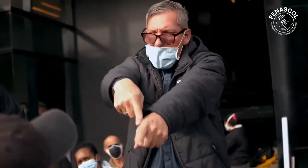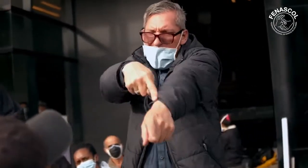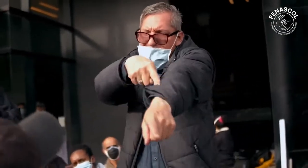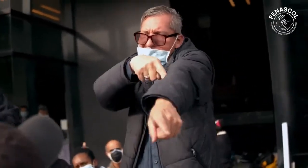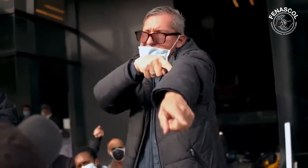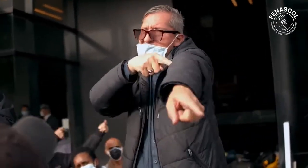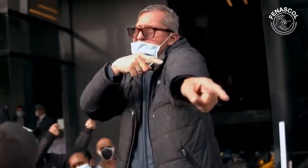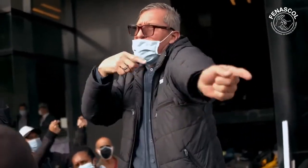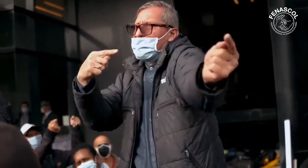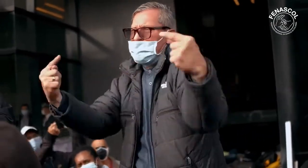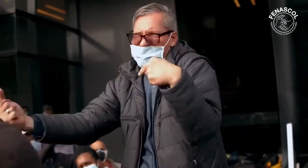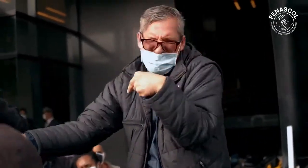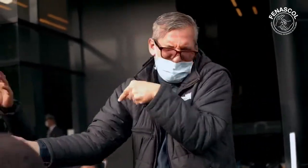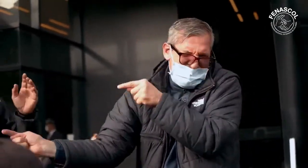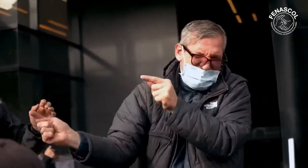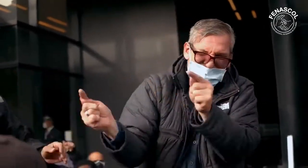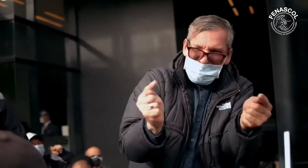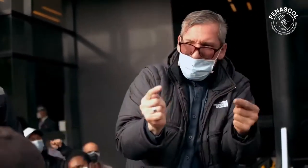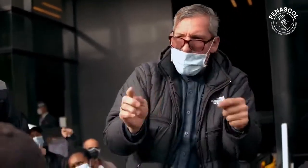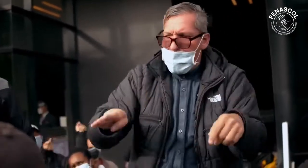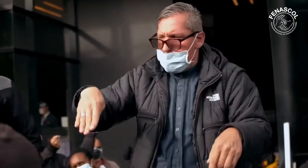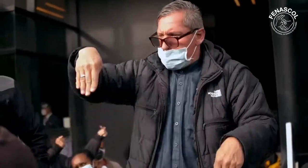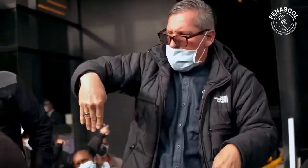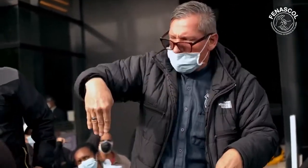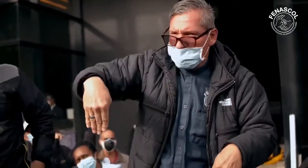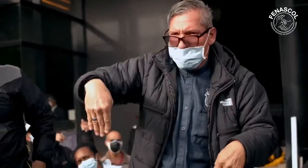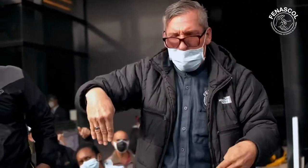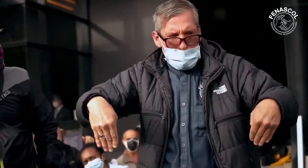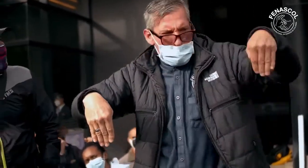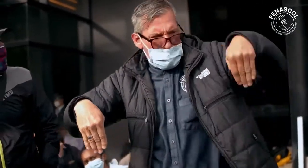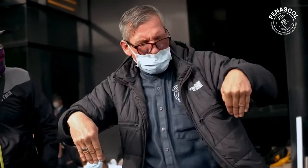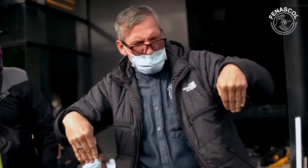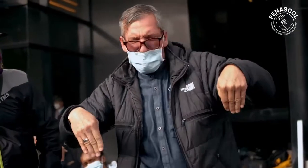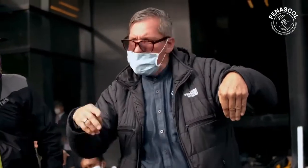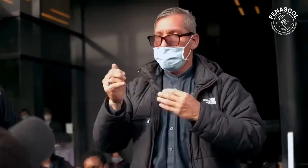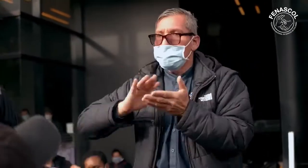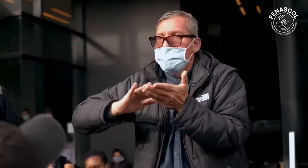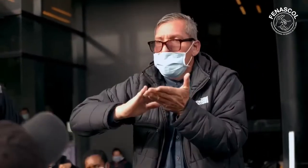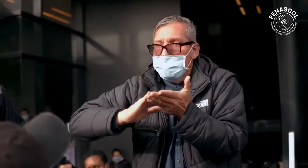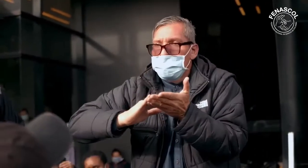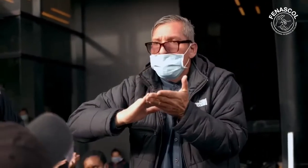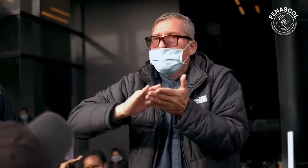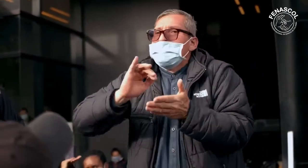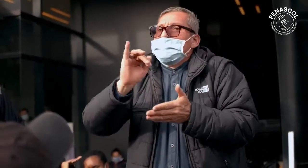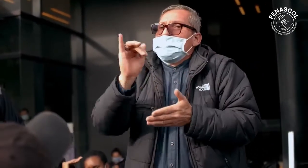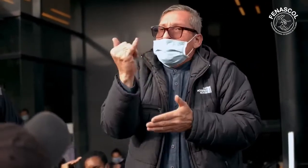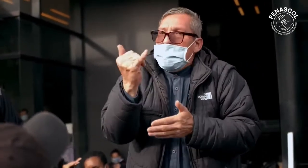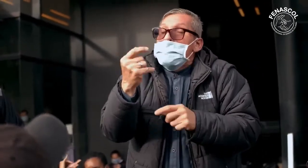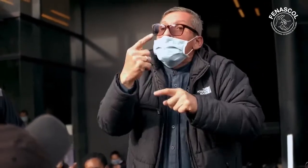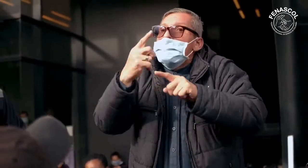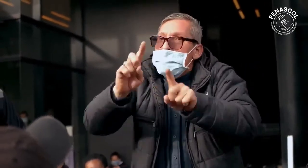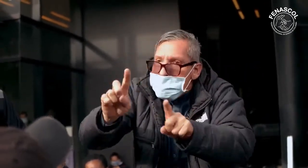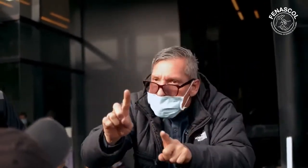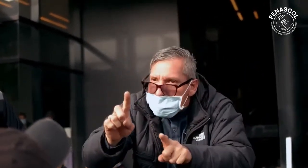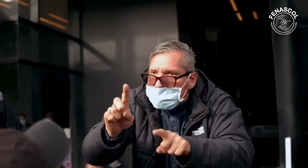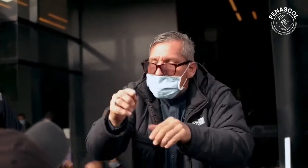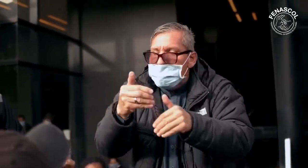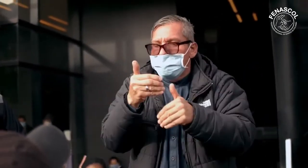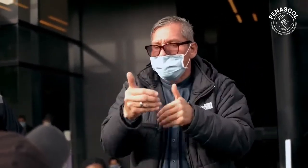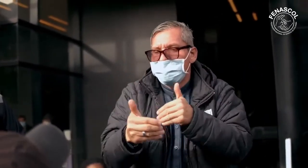y larga, en un debate duro y largo donde cada uno manifiesta sus puntos. Se van a llegar a acuerdos, se van a